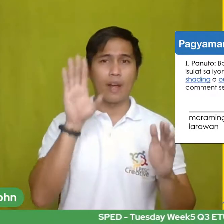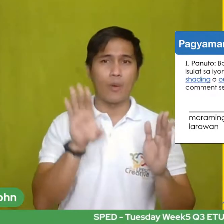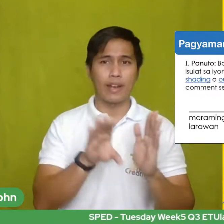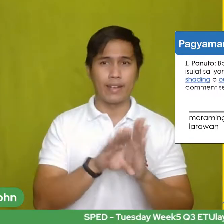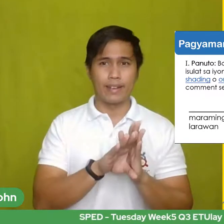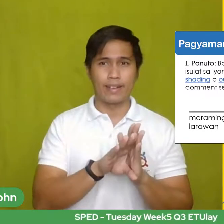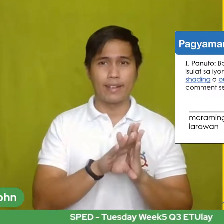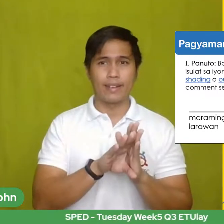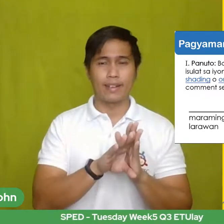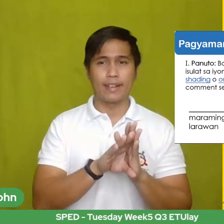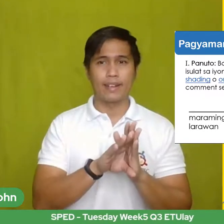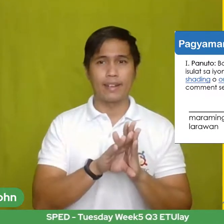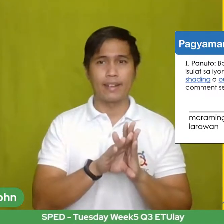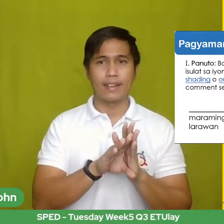larawan.